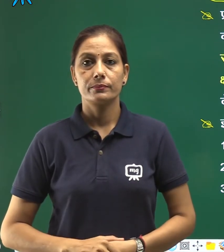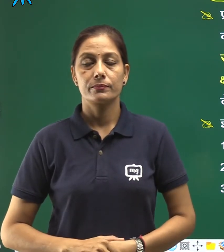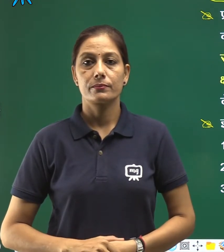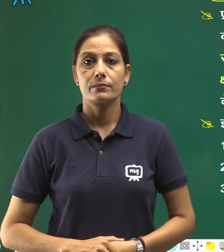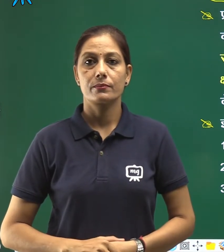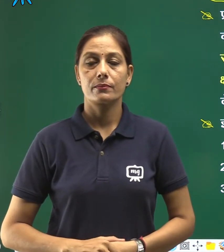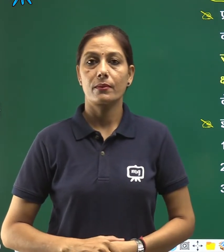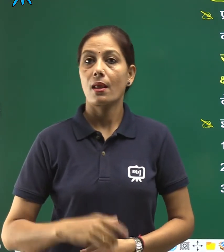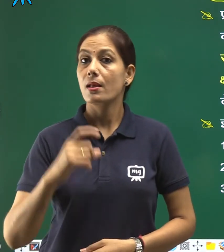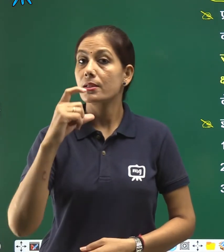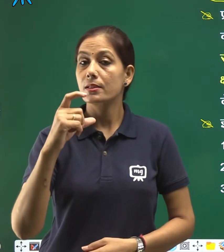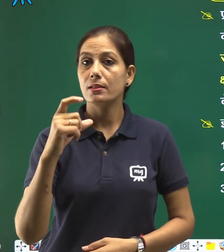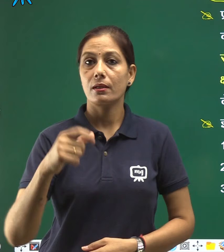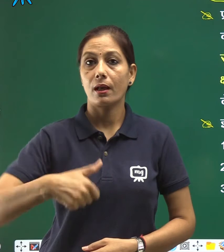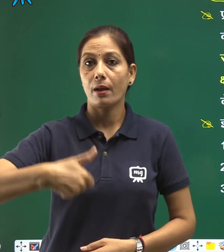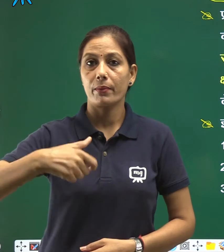कैप्टन चश्मे वाला है।